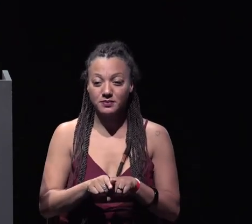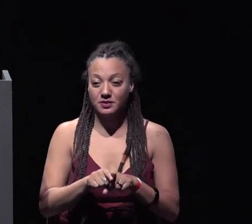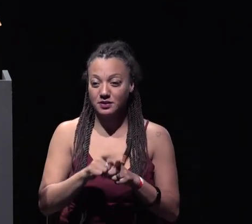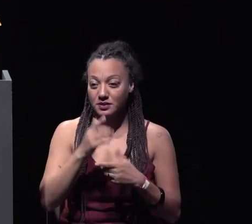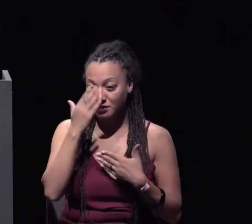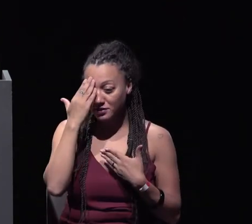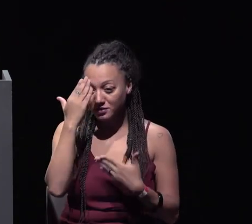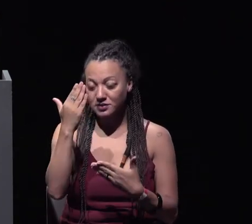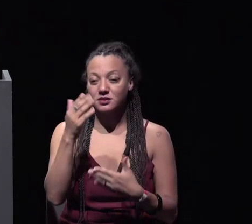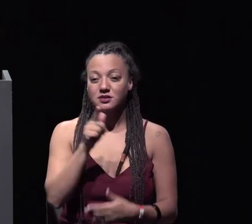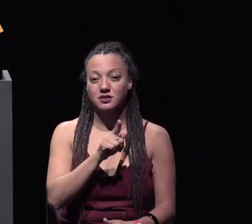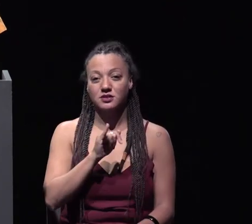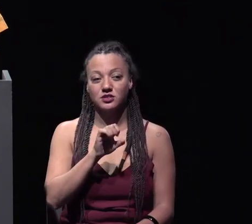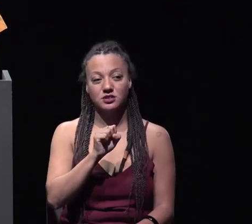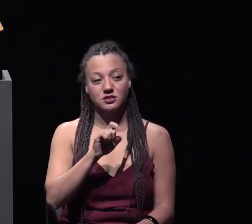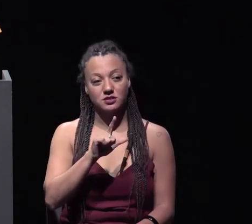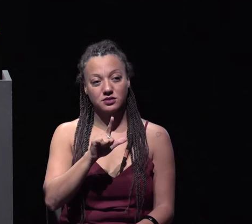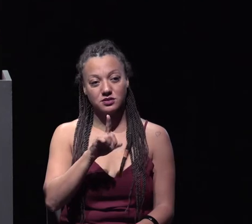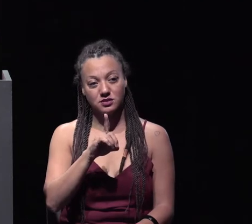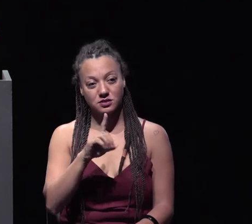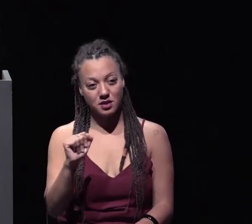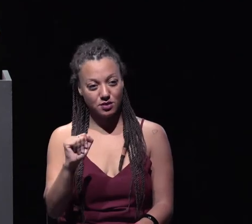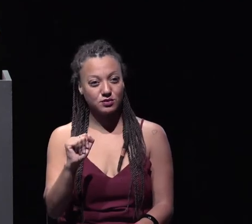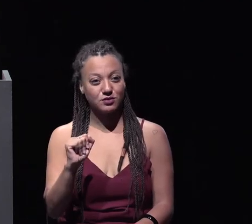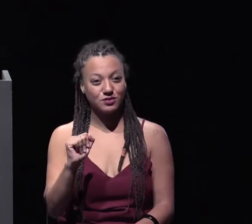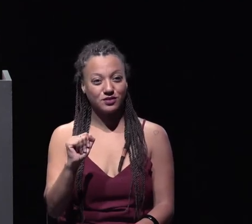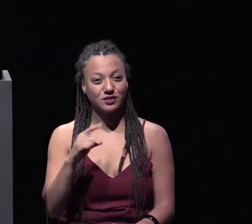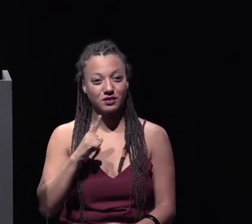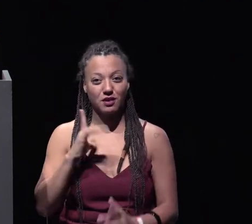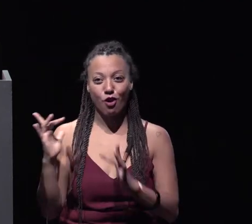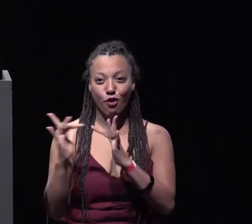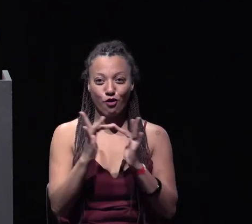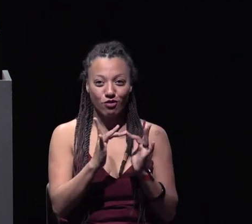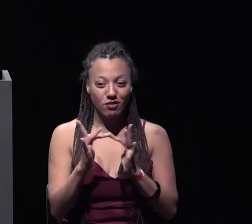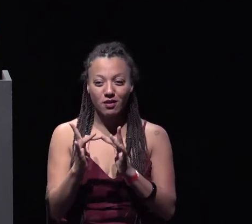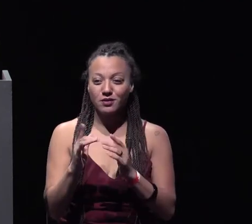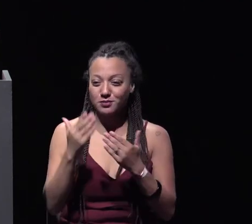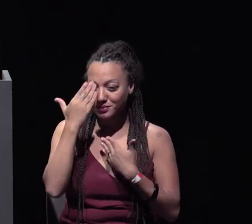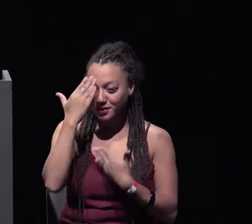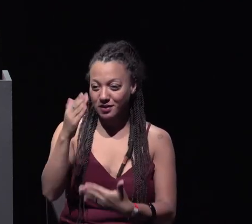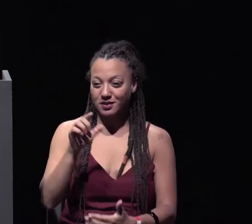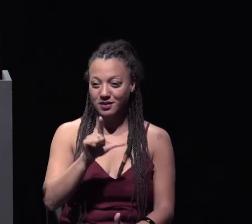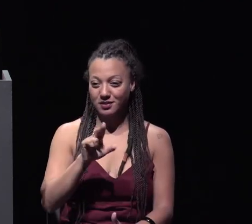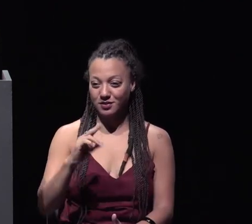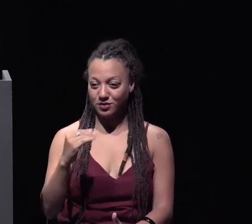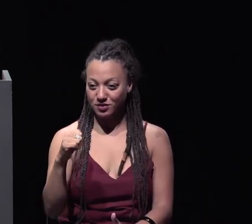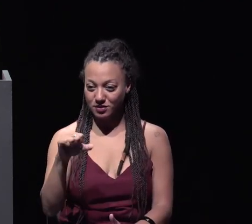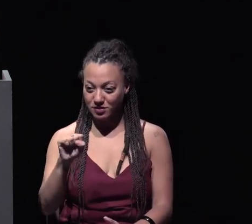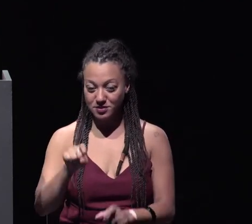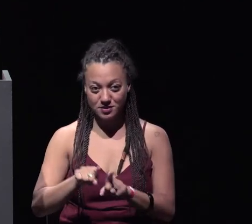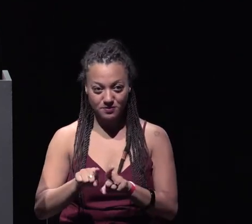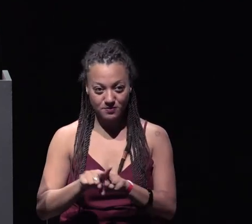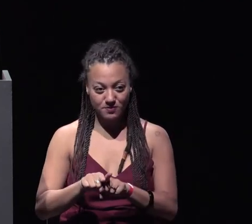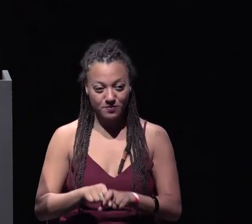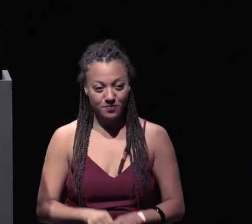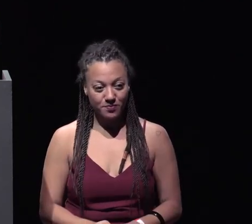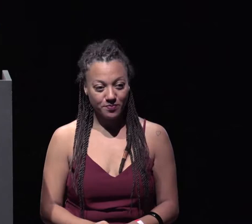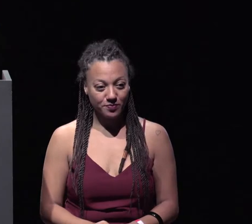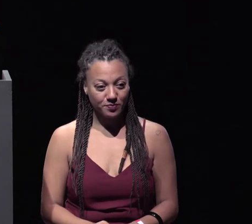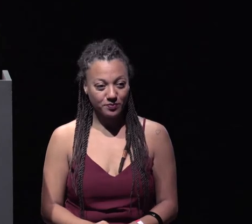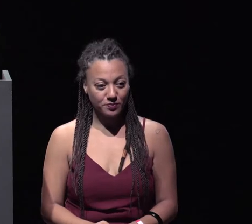a giselda pereira que fez essa ponte obrigado lucas também que queria